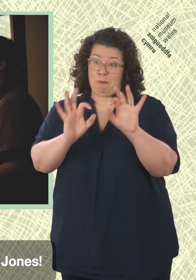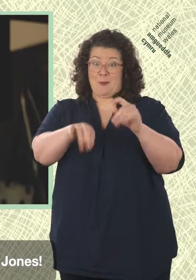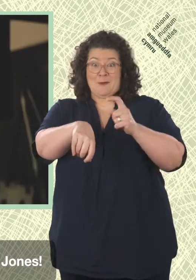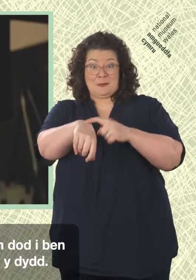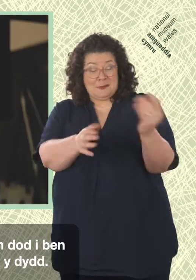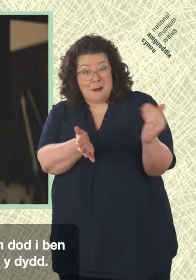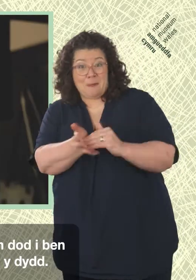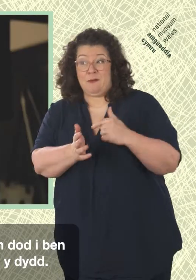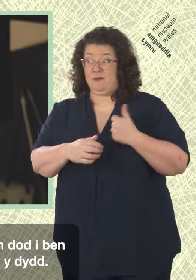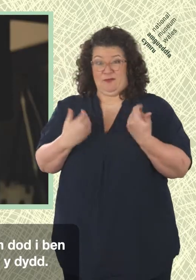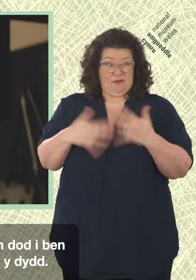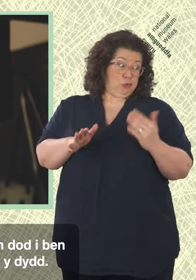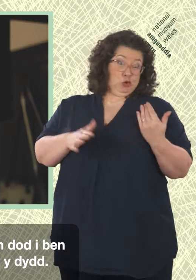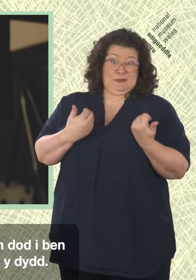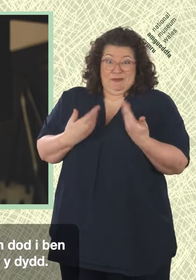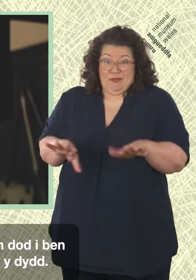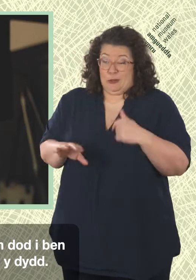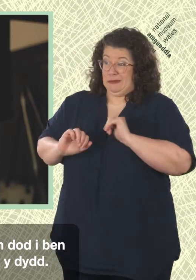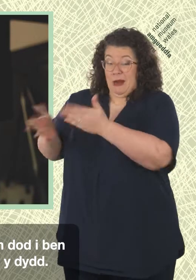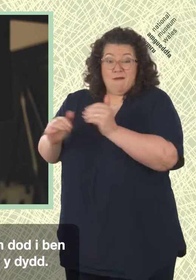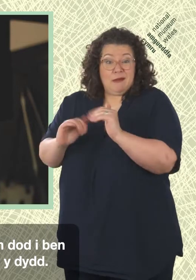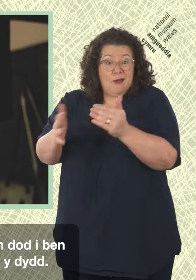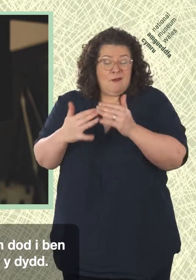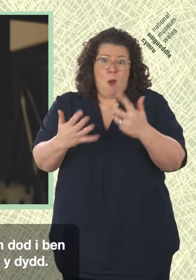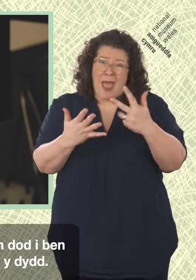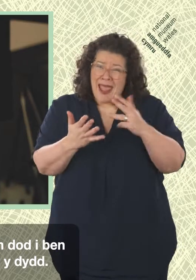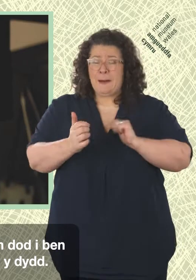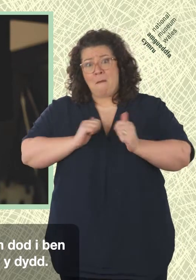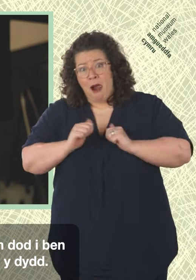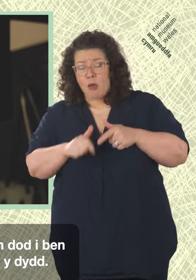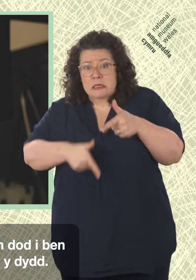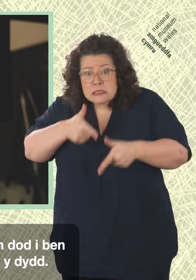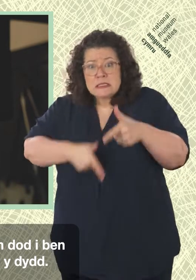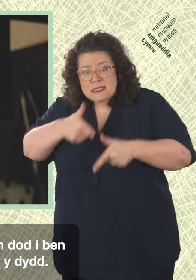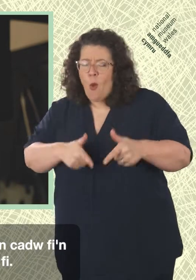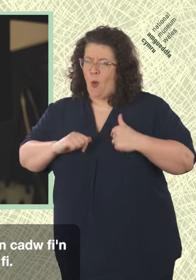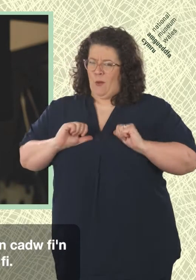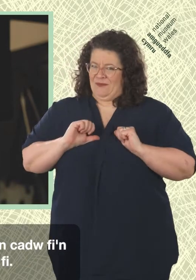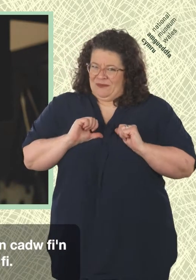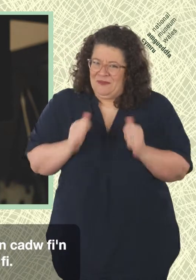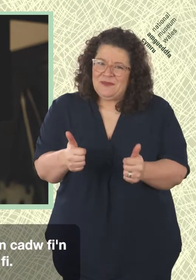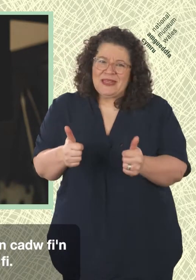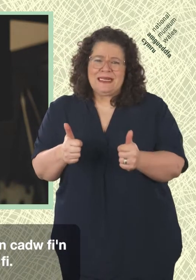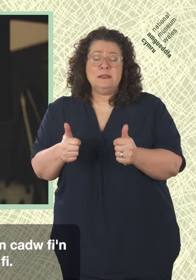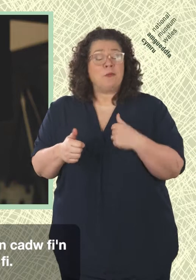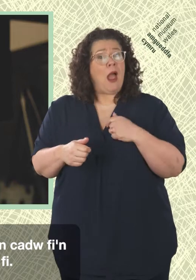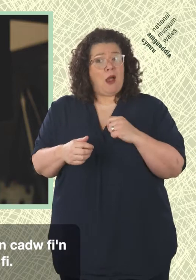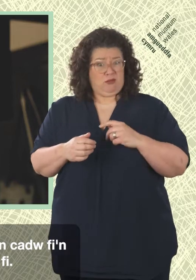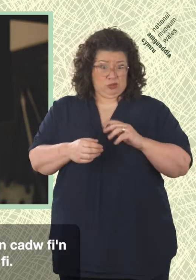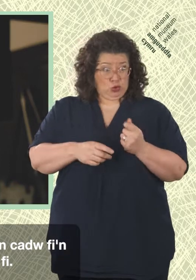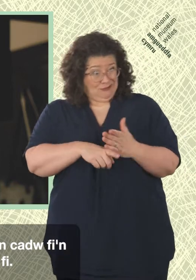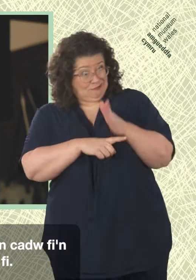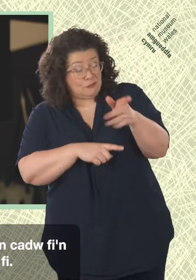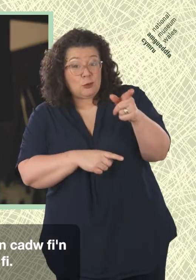Mrs Jones. Amseru da, o'n i just a dod i ben y dosbarthu'r post am y dydd. Mae 8 milltir y dydd yn cadw fi'n